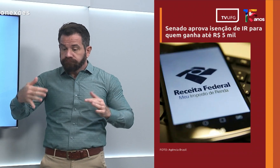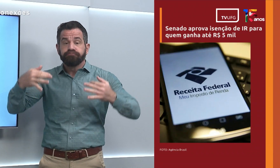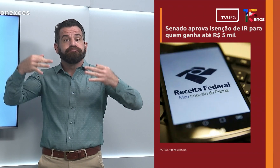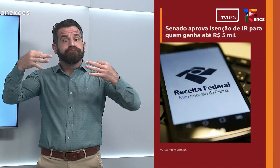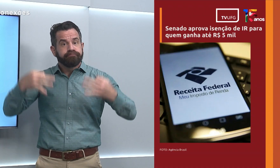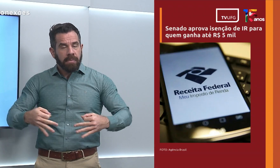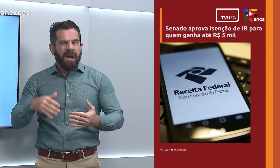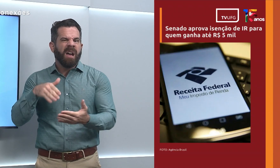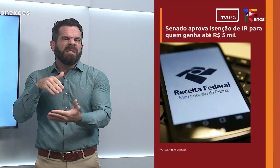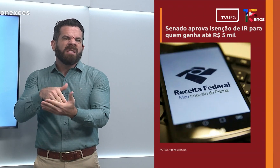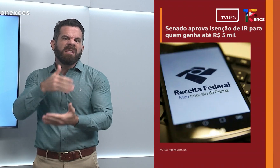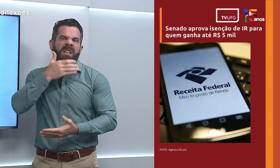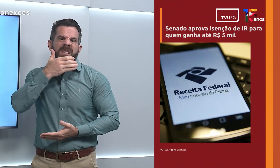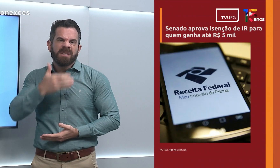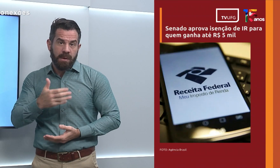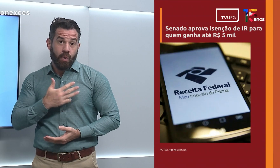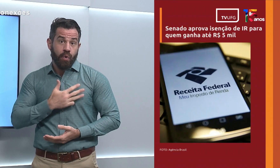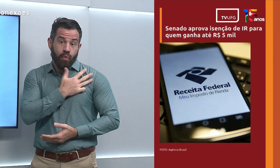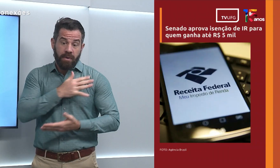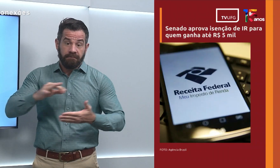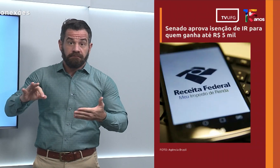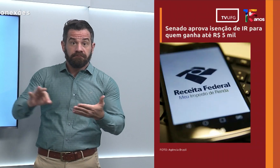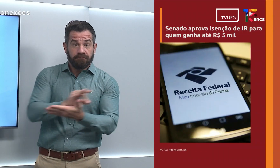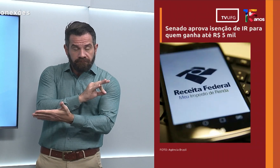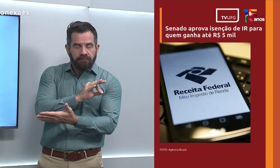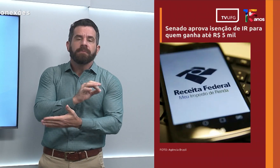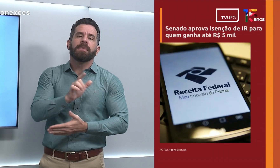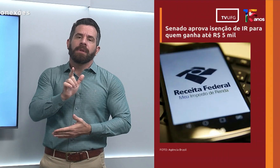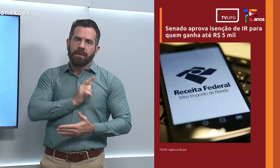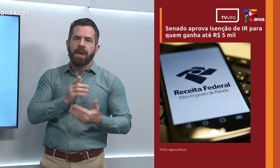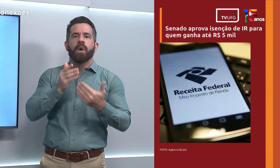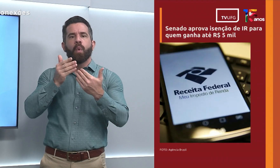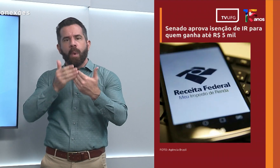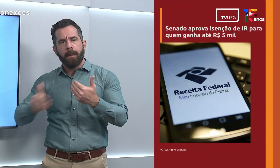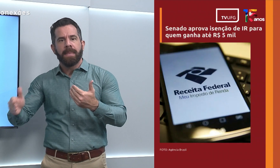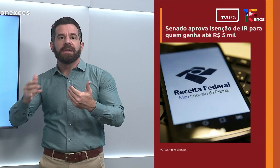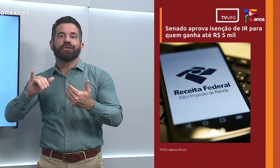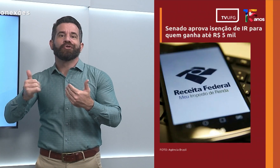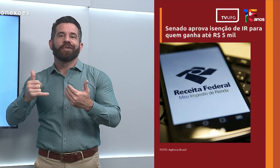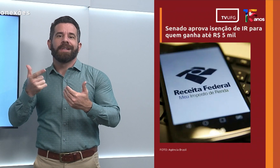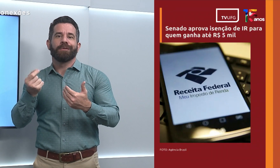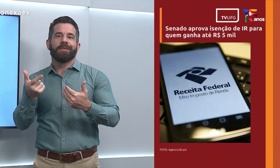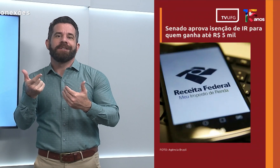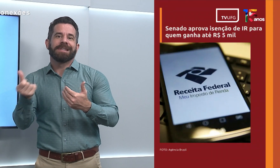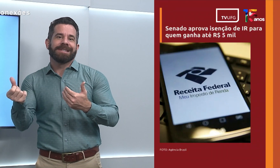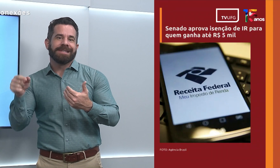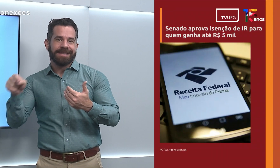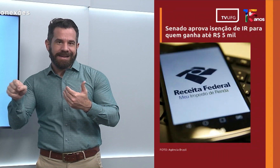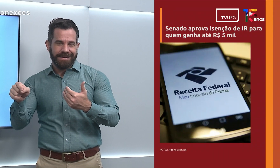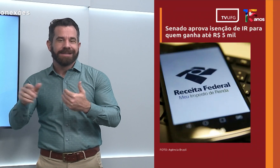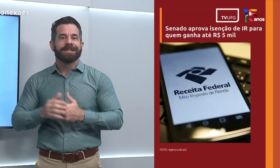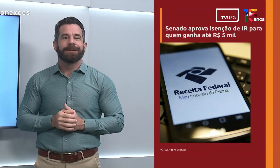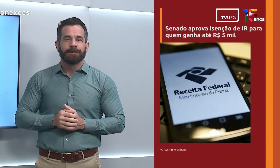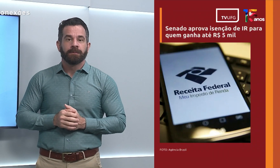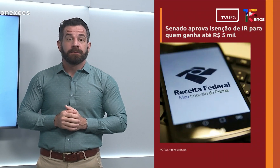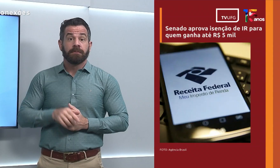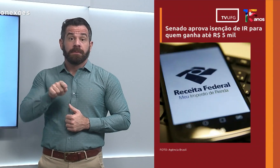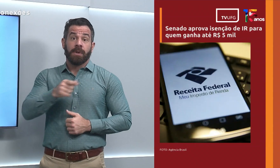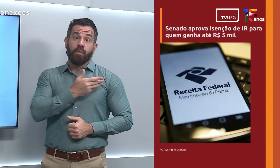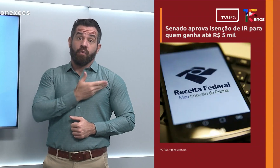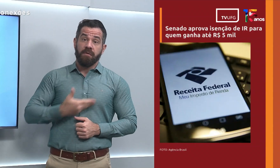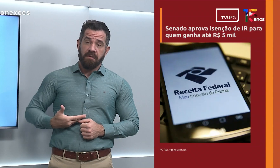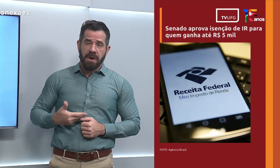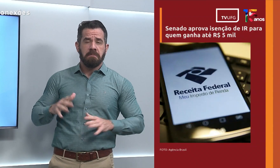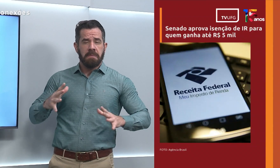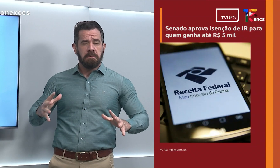presidente Lula, a redução do imposto de renda passa a valer já em janeiro do ano que vem. O governo calcula que cerca